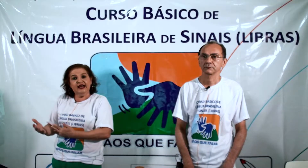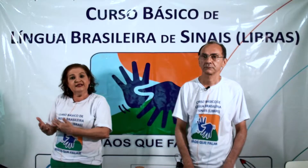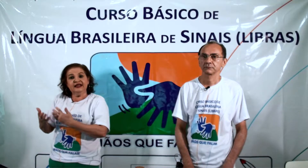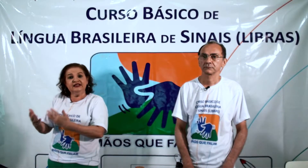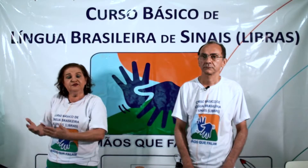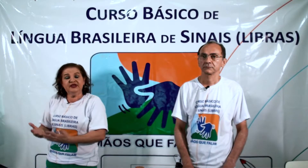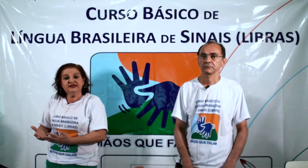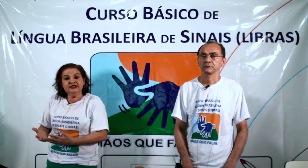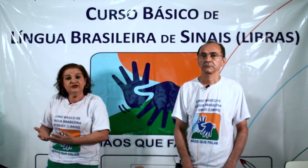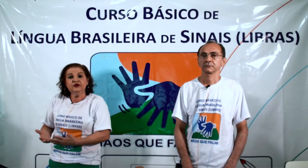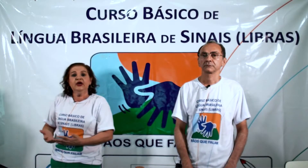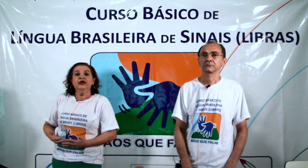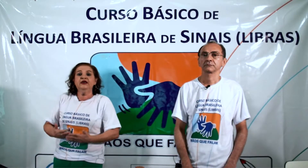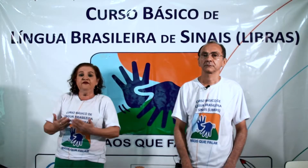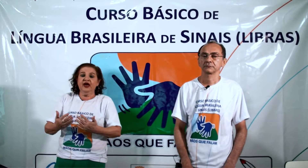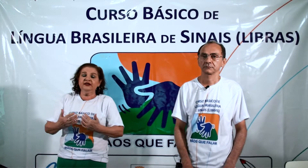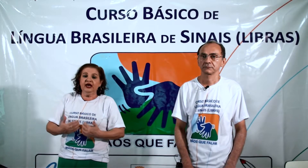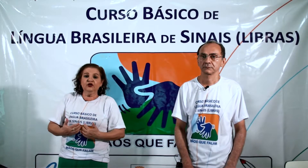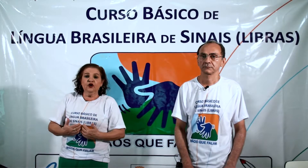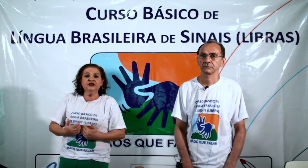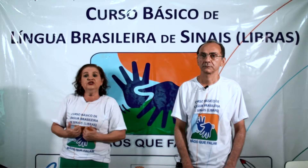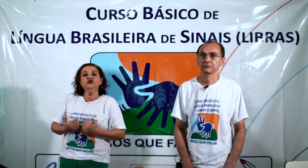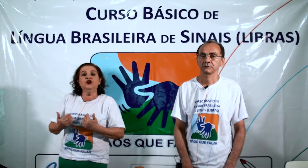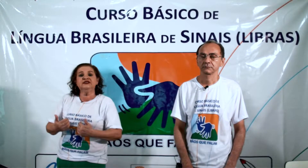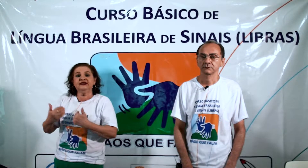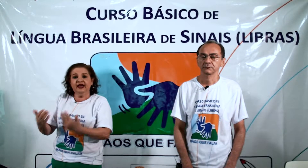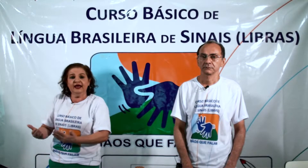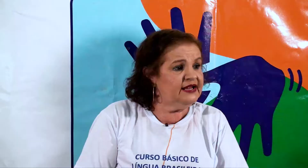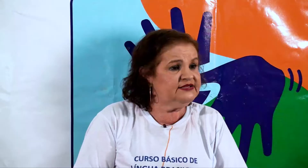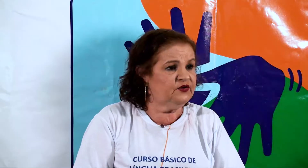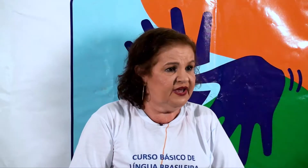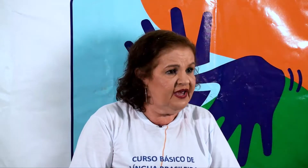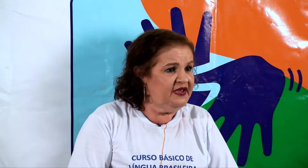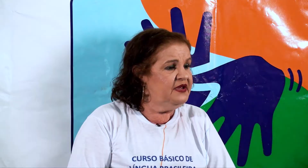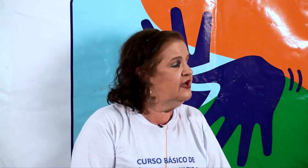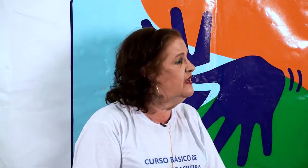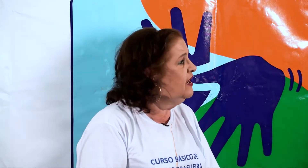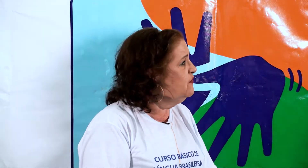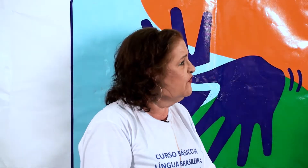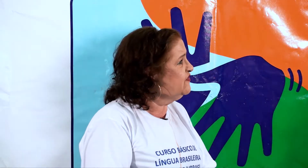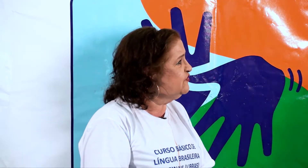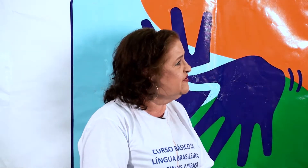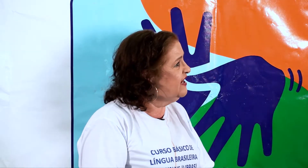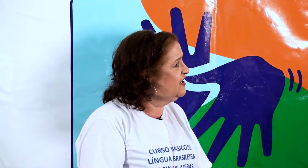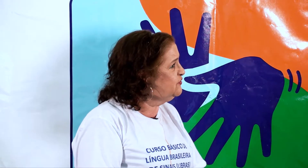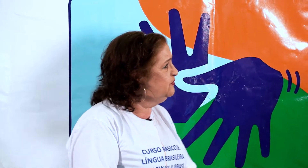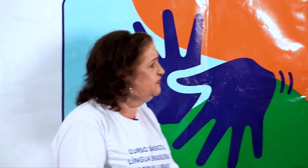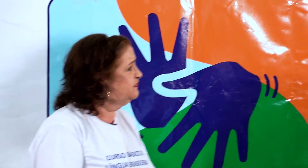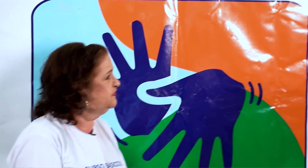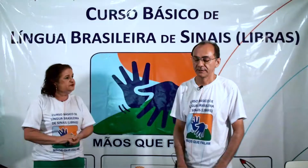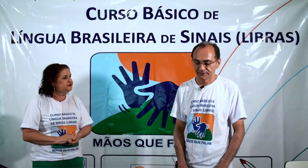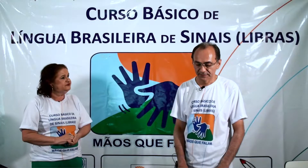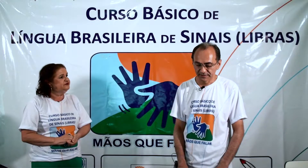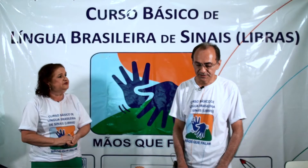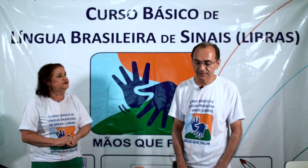que elas precisam e vir até nós e nós até eles, ok? E aí, professor Sérgio? É verdade,